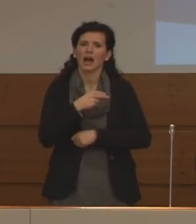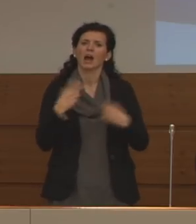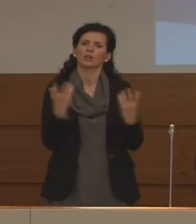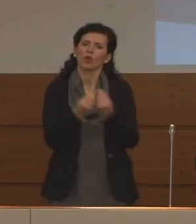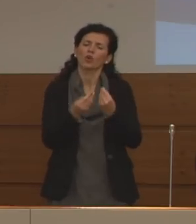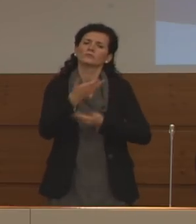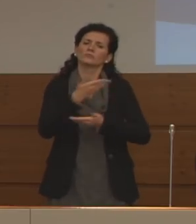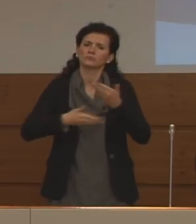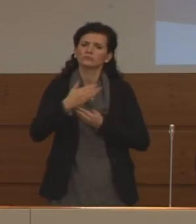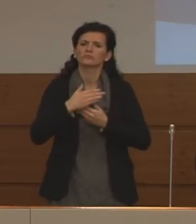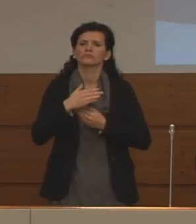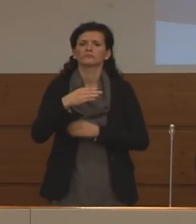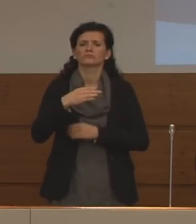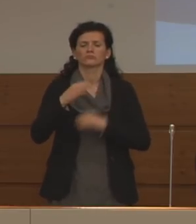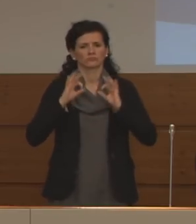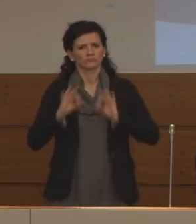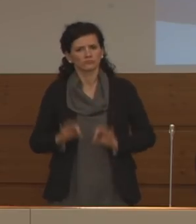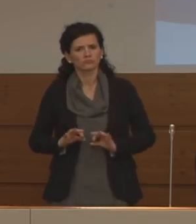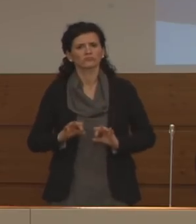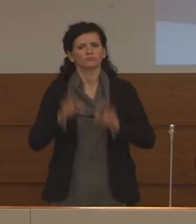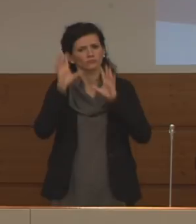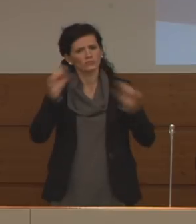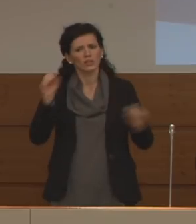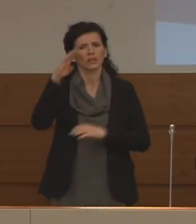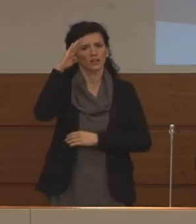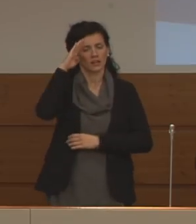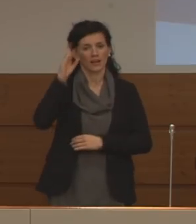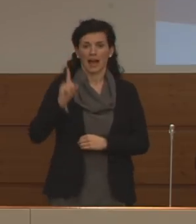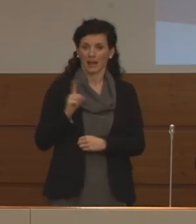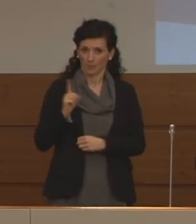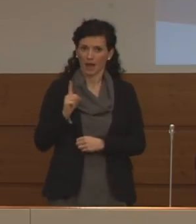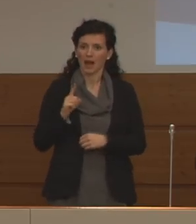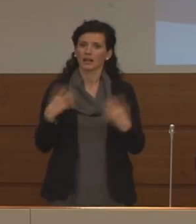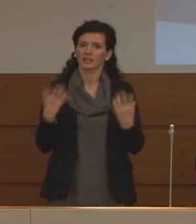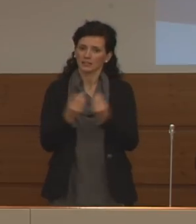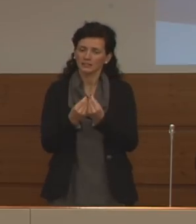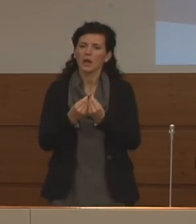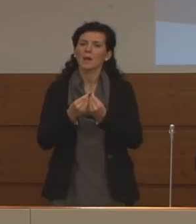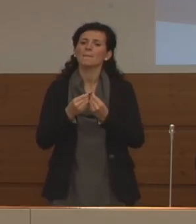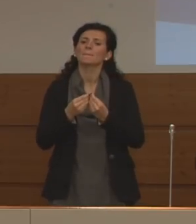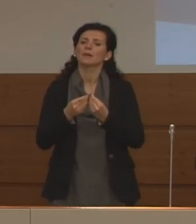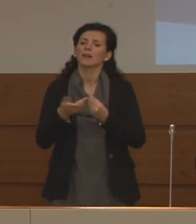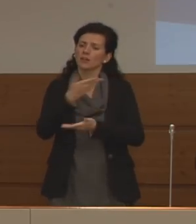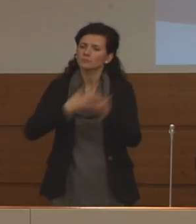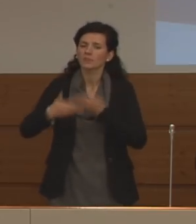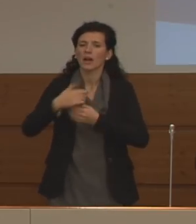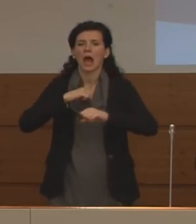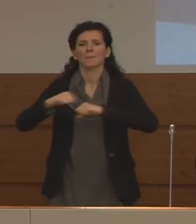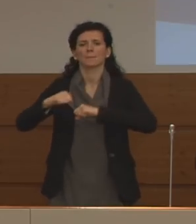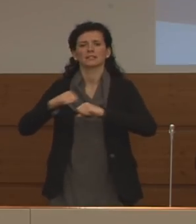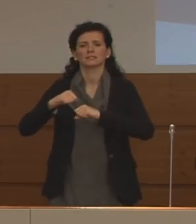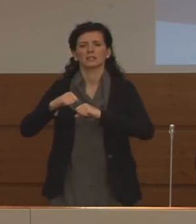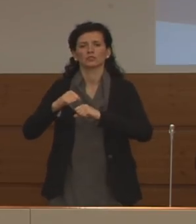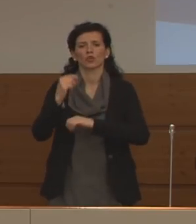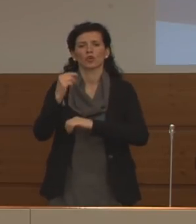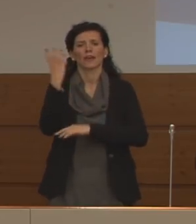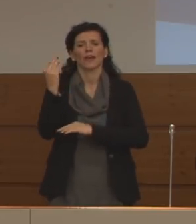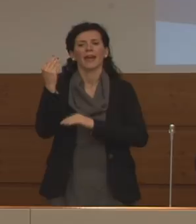dell'ordine delle forze armate e delle amministrazioni degli enti territoriali